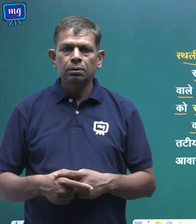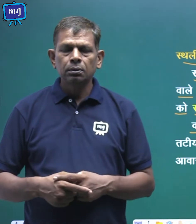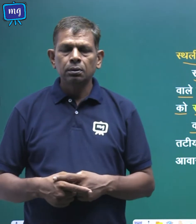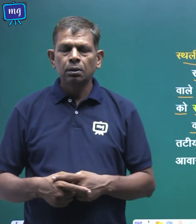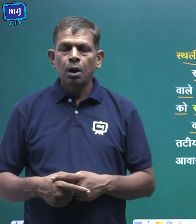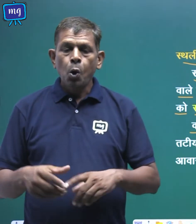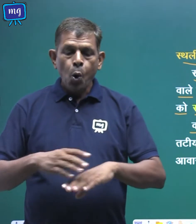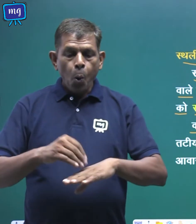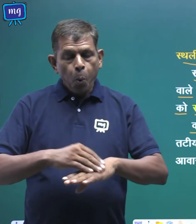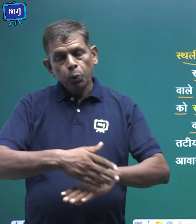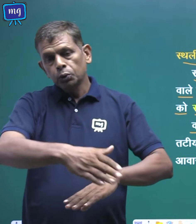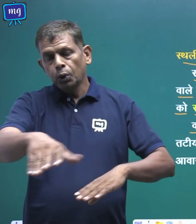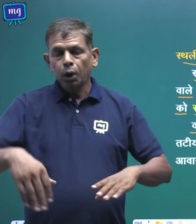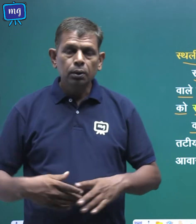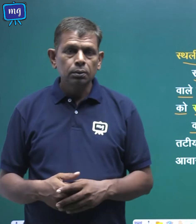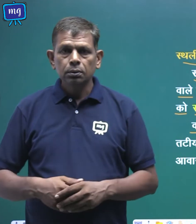मरुस्थल,